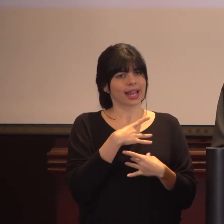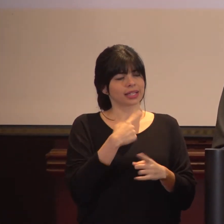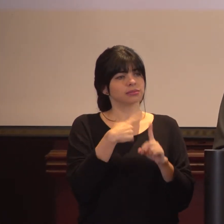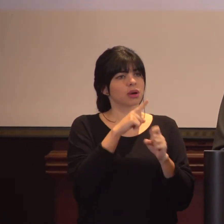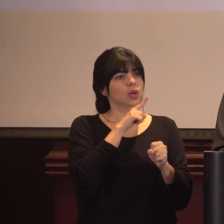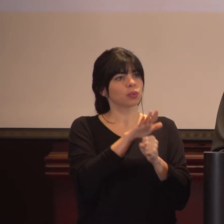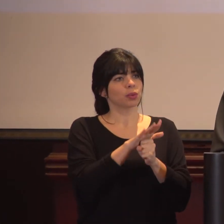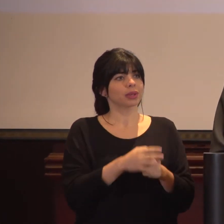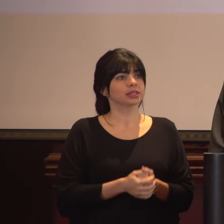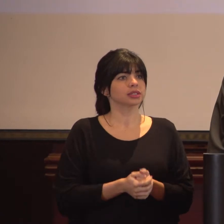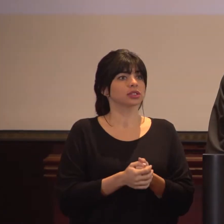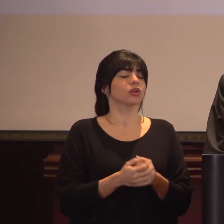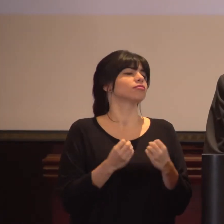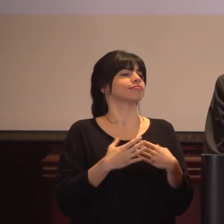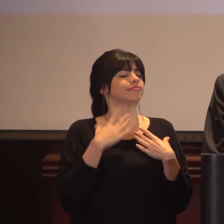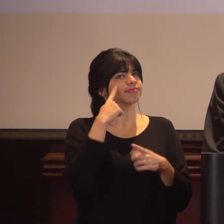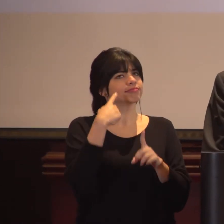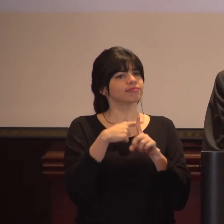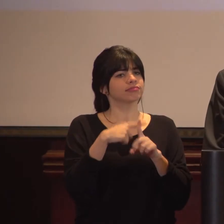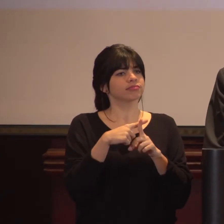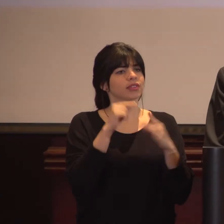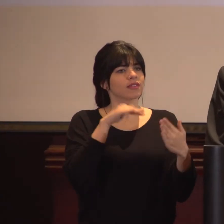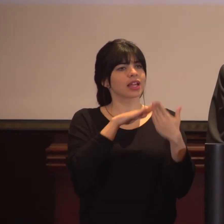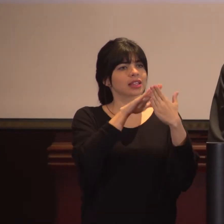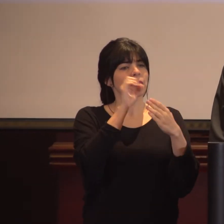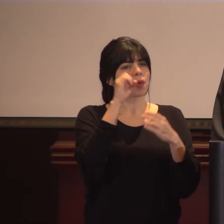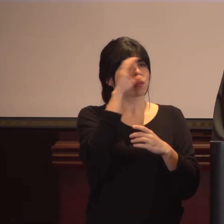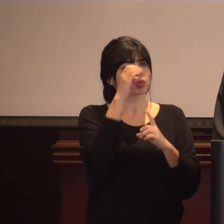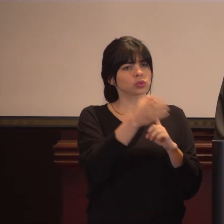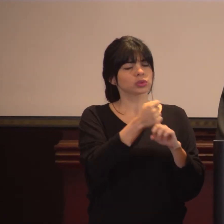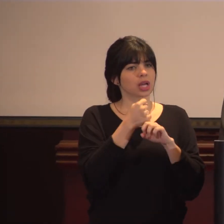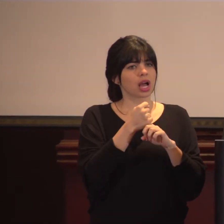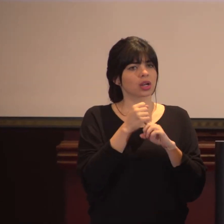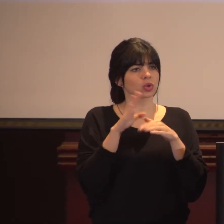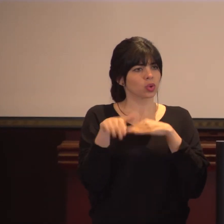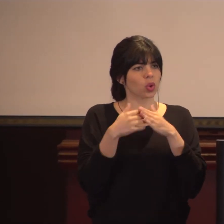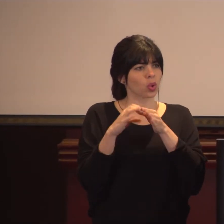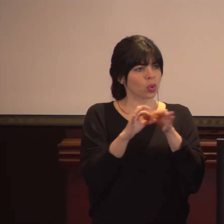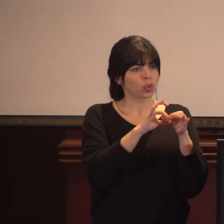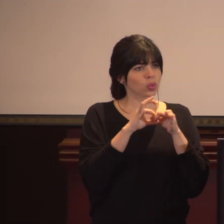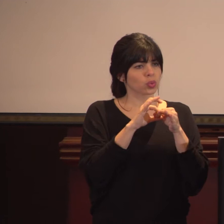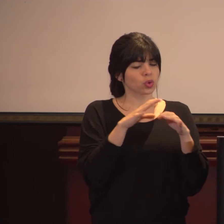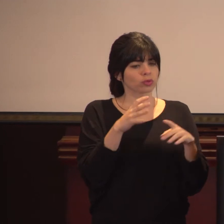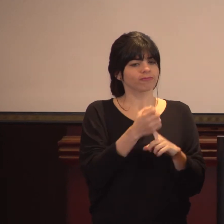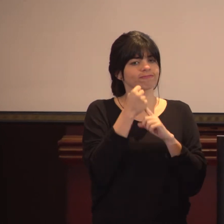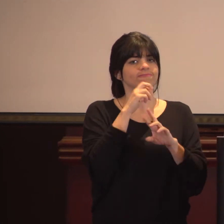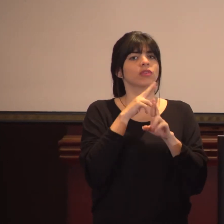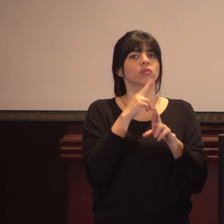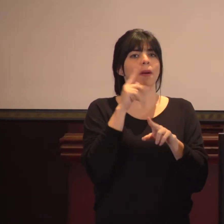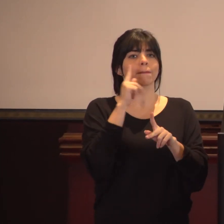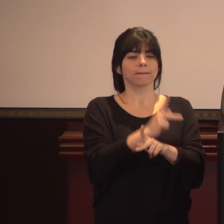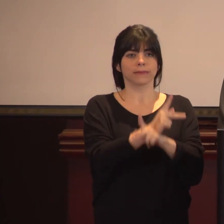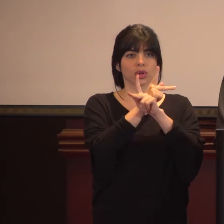compromiso y nos llena de optimismo de Cara a conseguir encontrar conjuntamente respuestas de